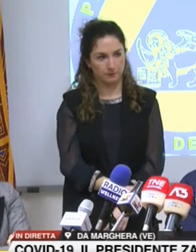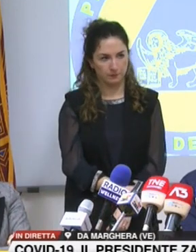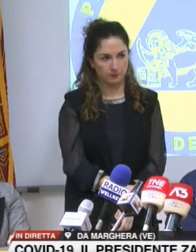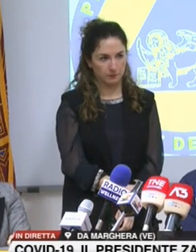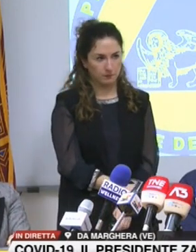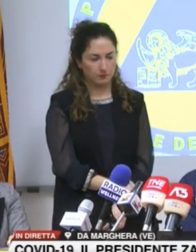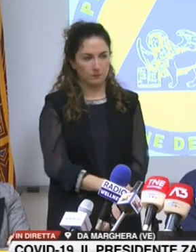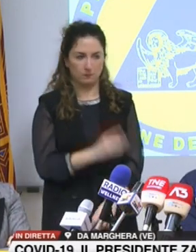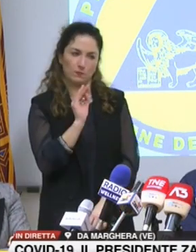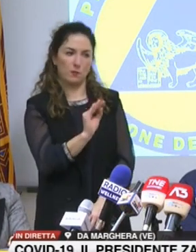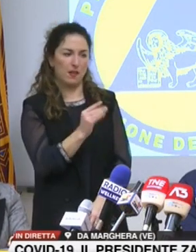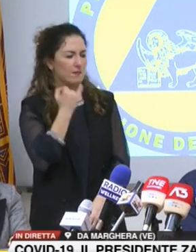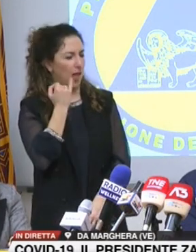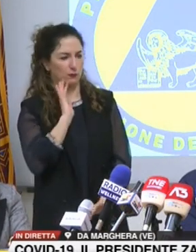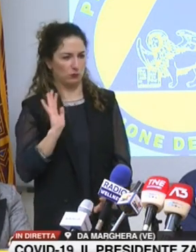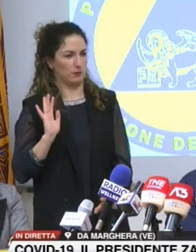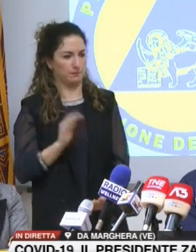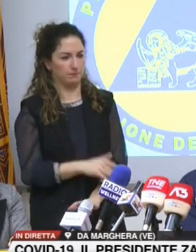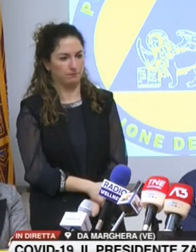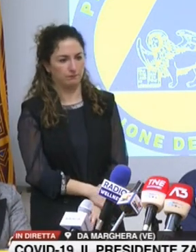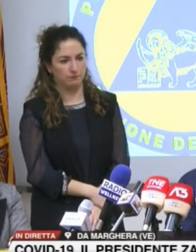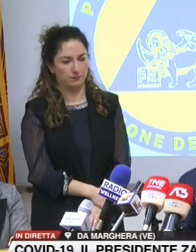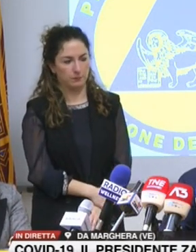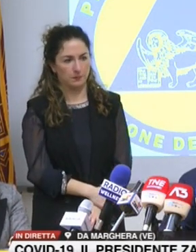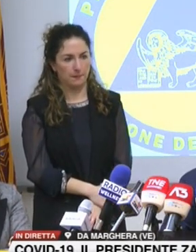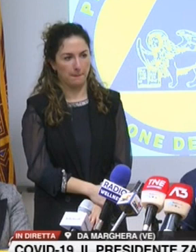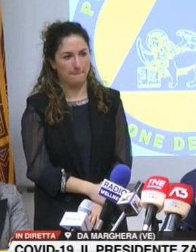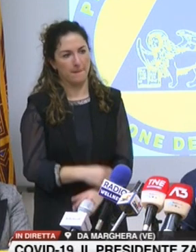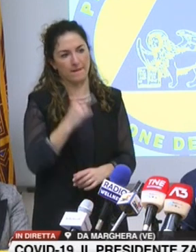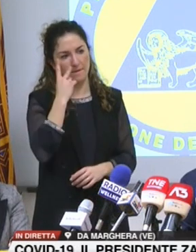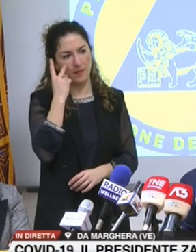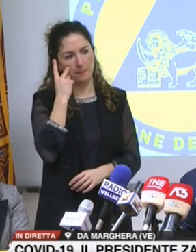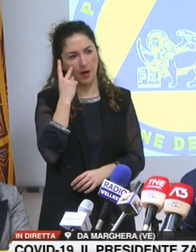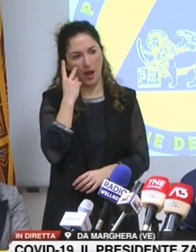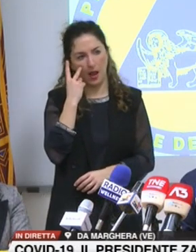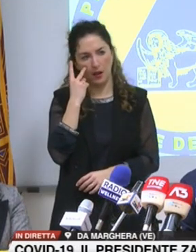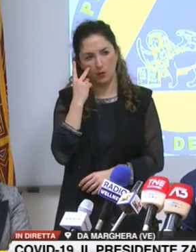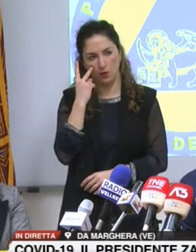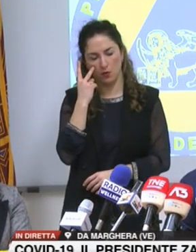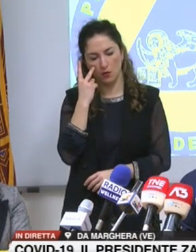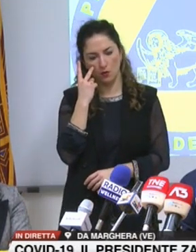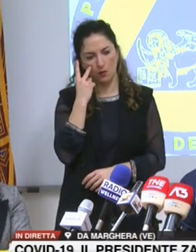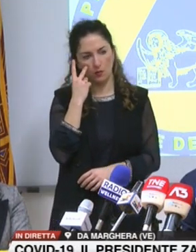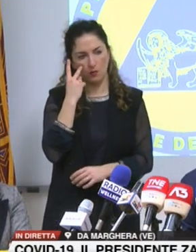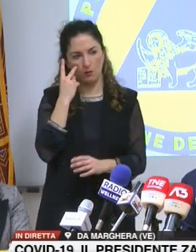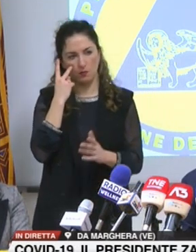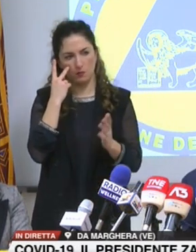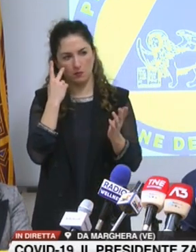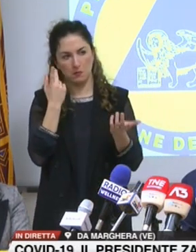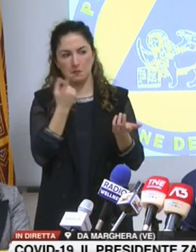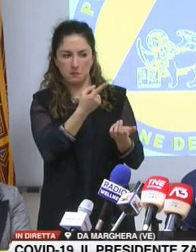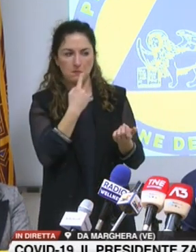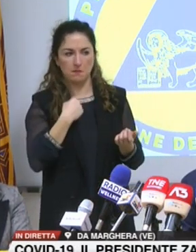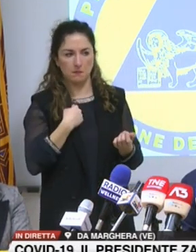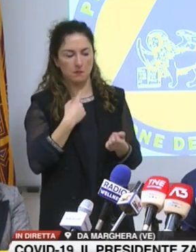una domanda facile. In febbraio, nel corso del mese di febbraio, ci ha detto arriveranno,